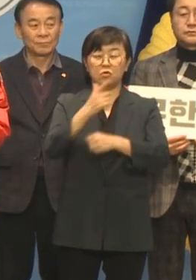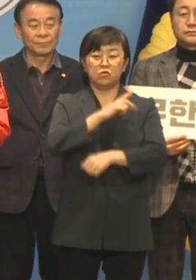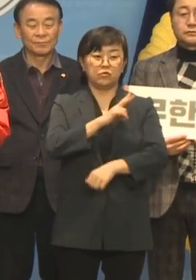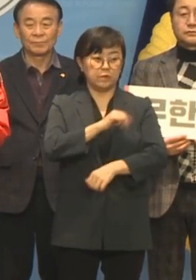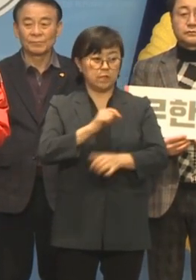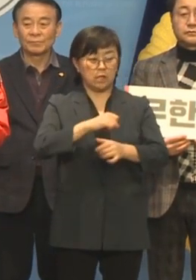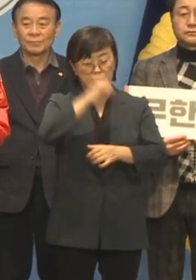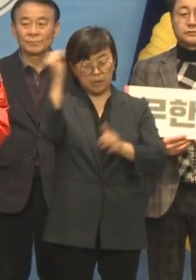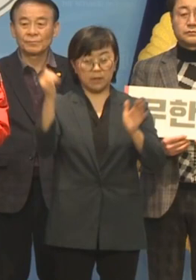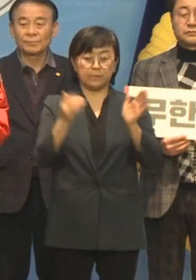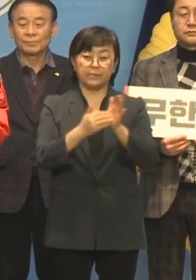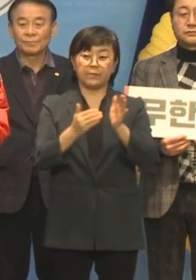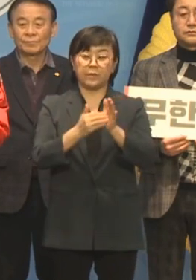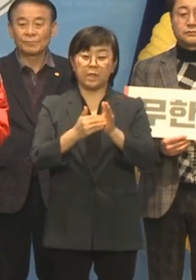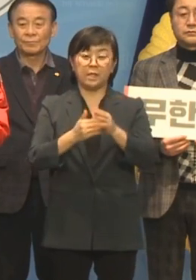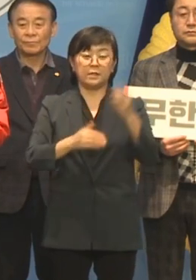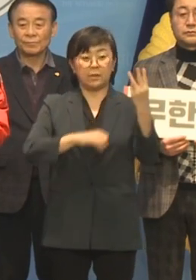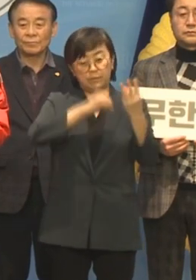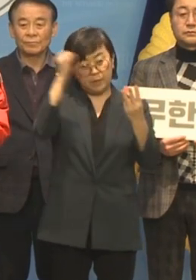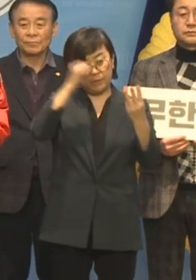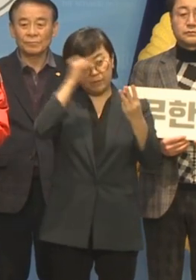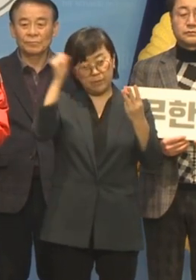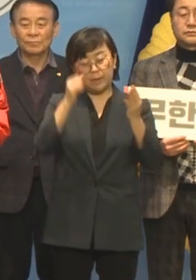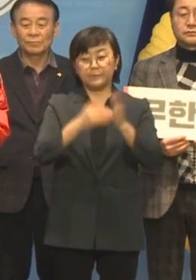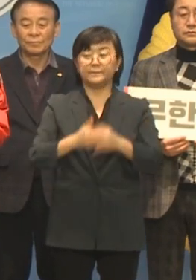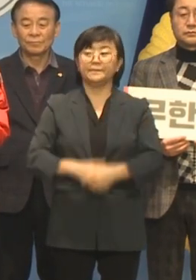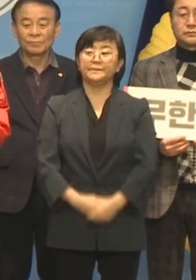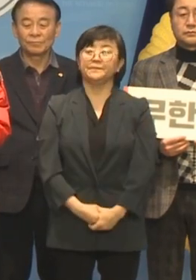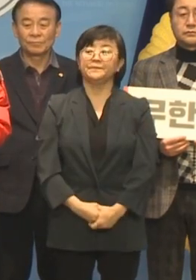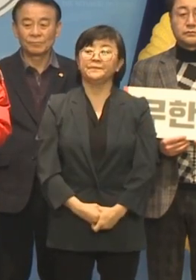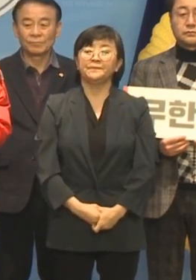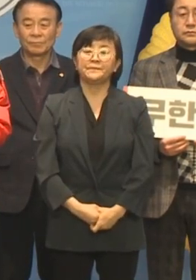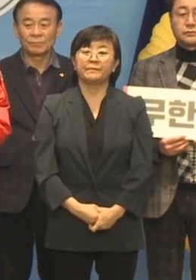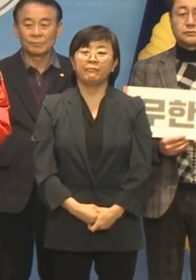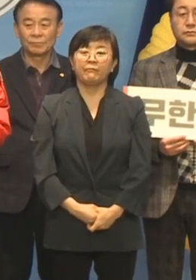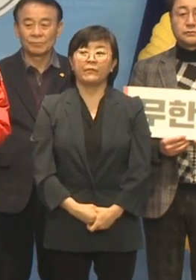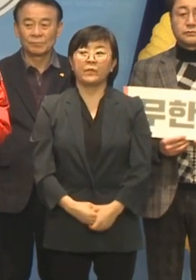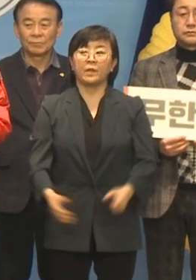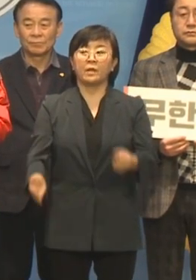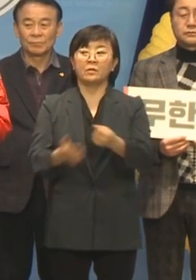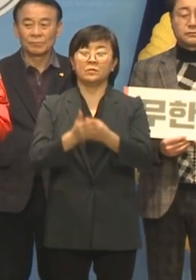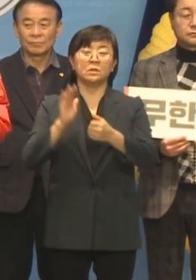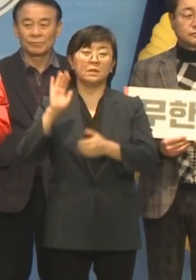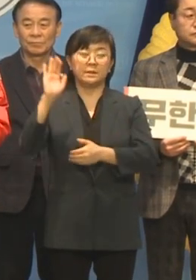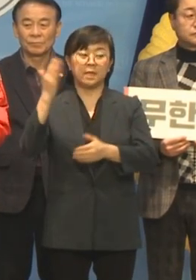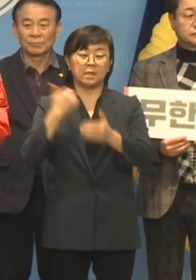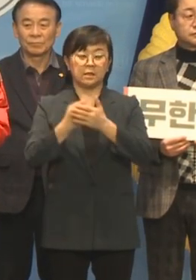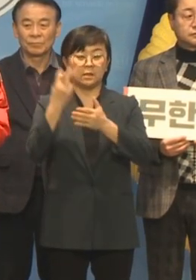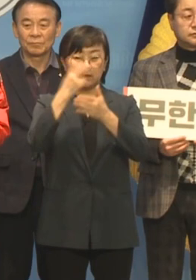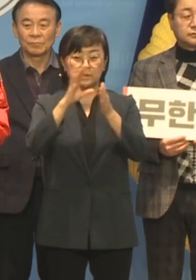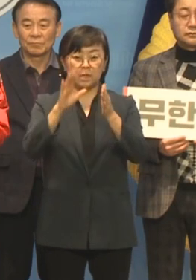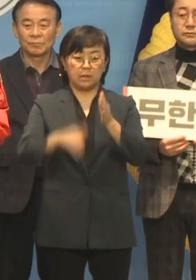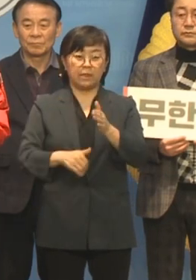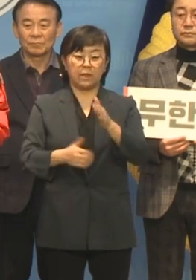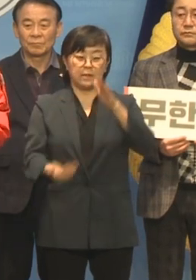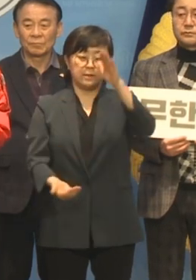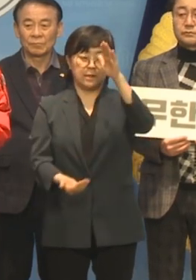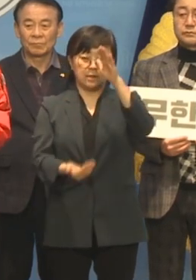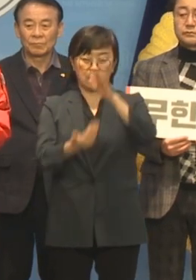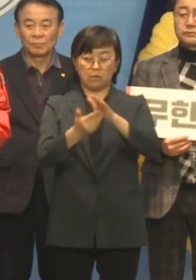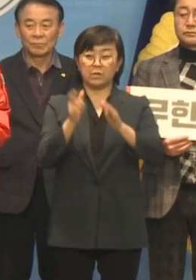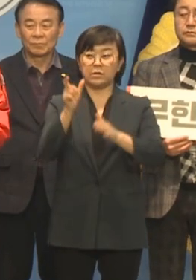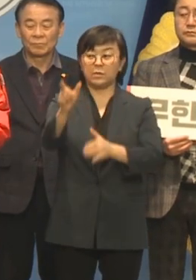의장을 당선시키는 3관왕을 달성했습니다. 그래서 최근 당무감사에서도